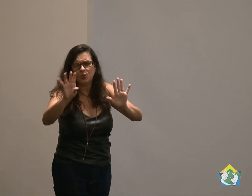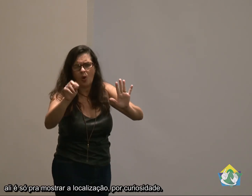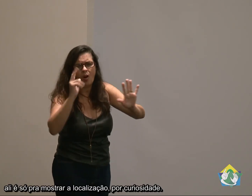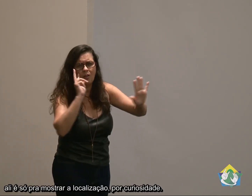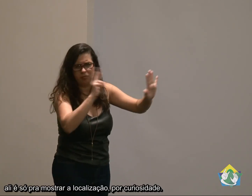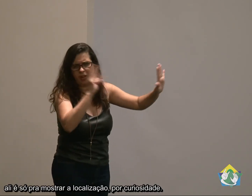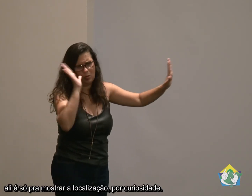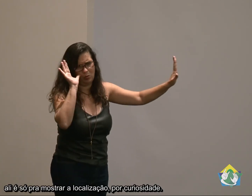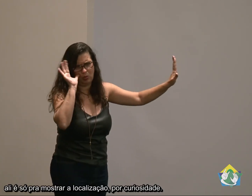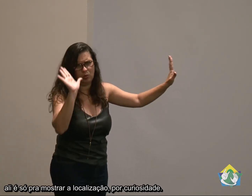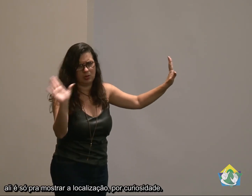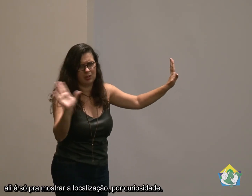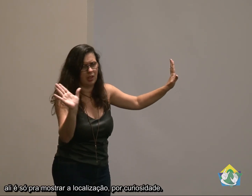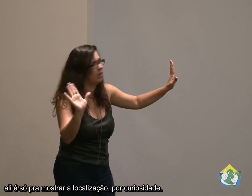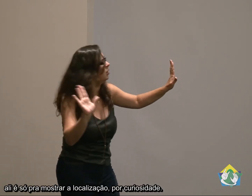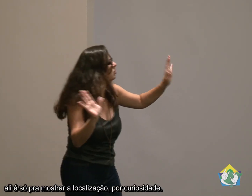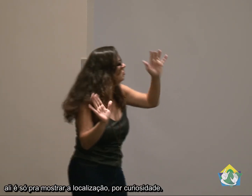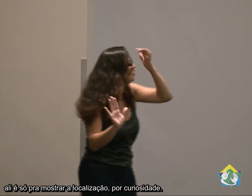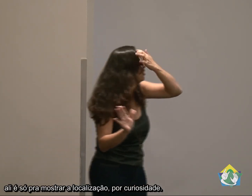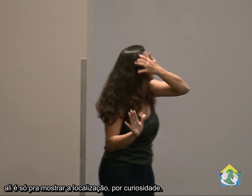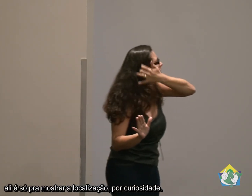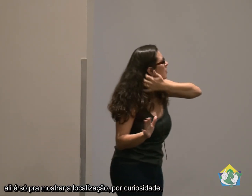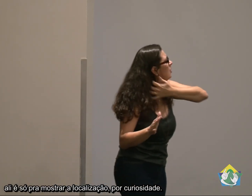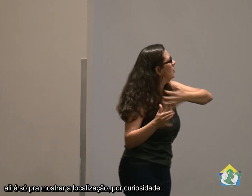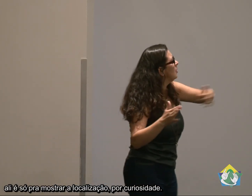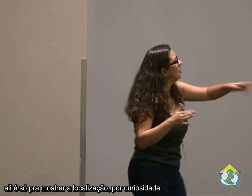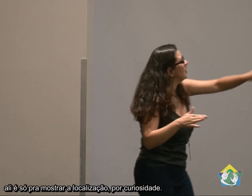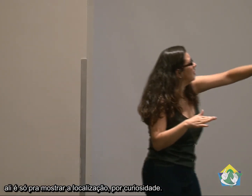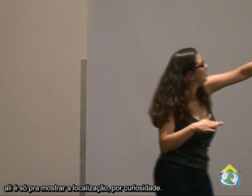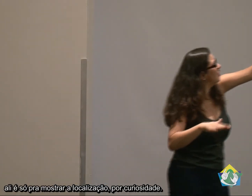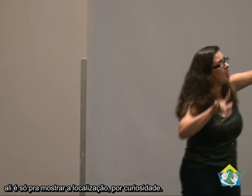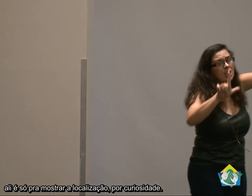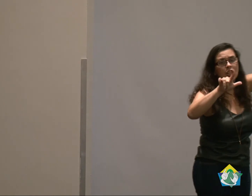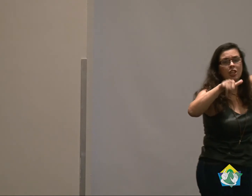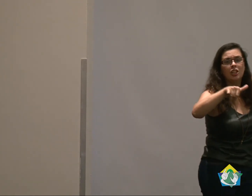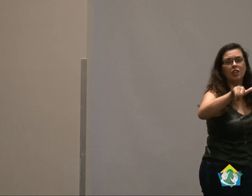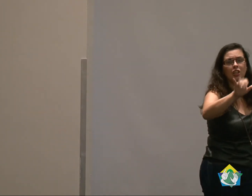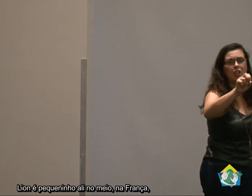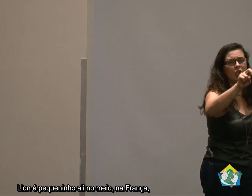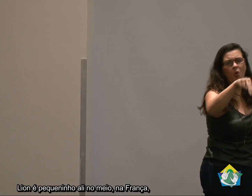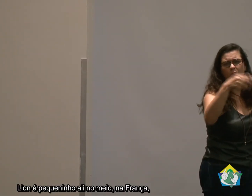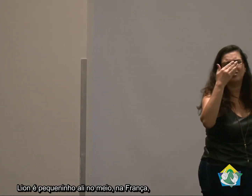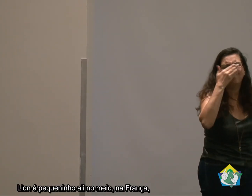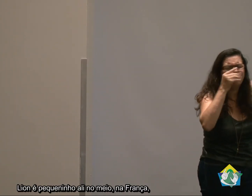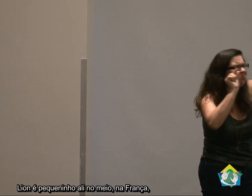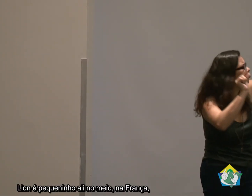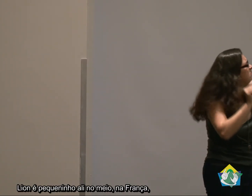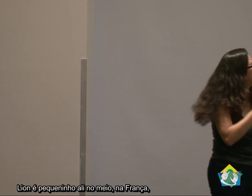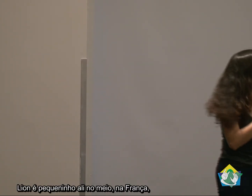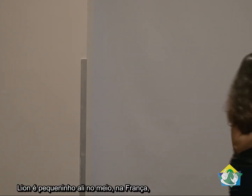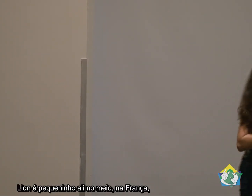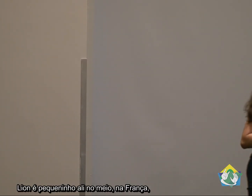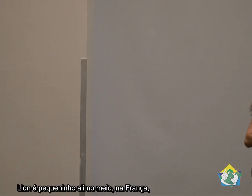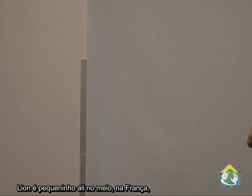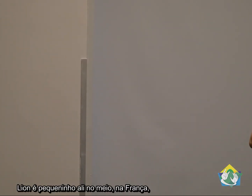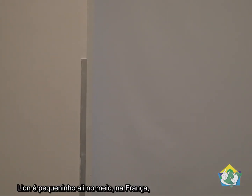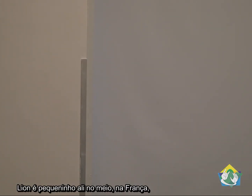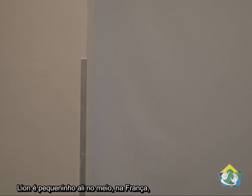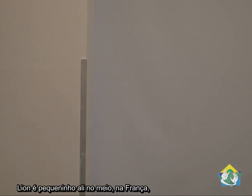ali é só para mostrar a localização uma questão de curiosidade Lyon é pequenininho ali no meio